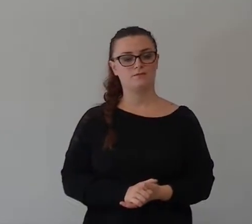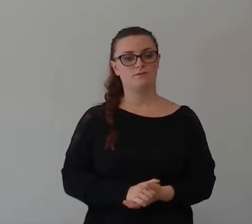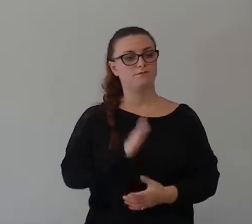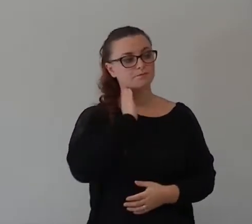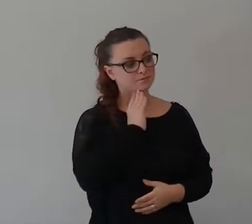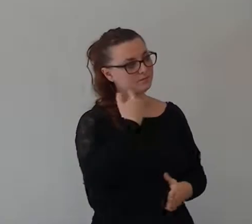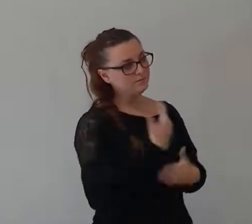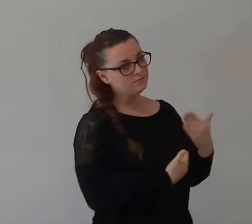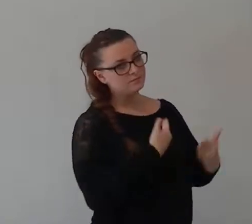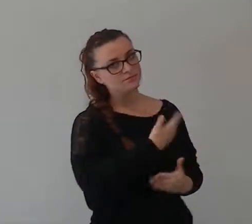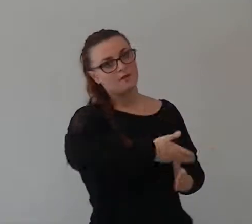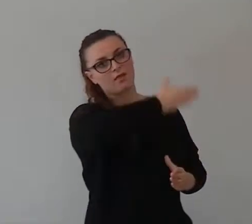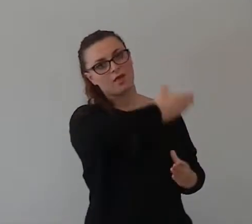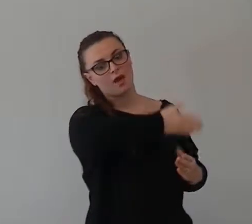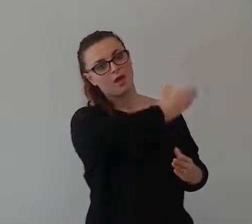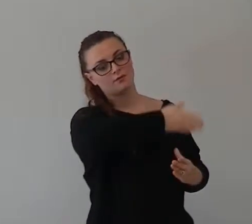la